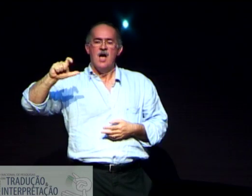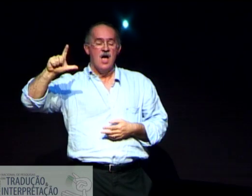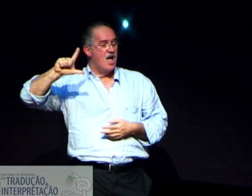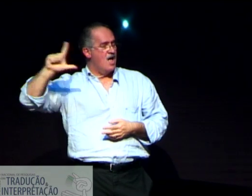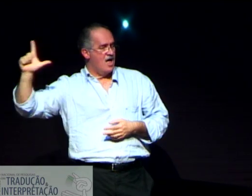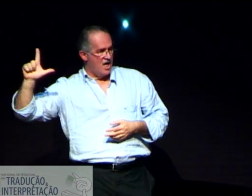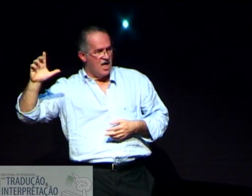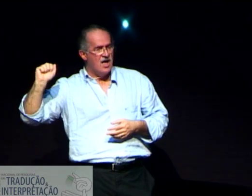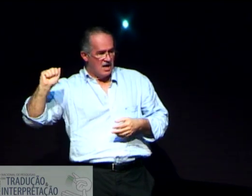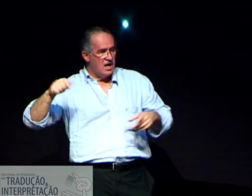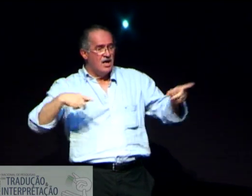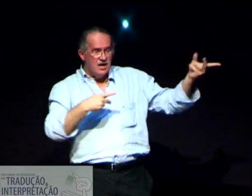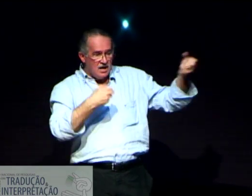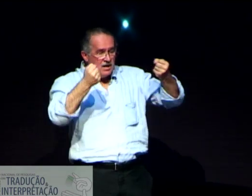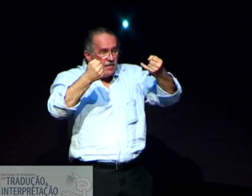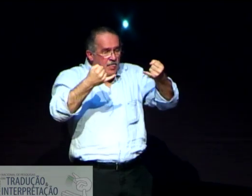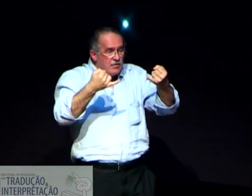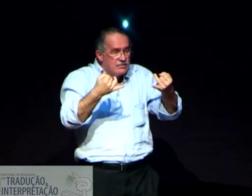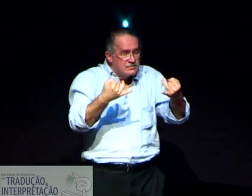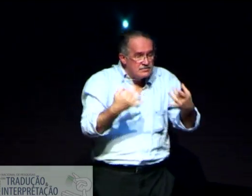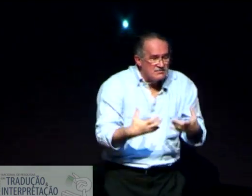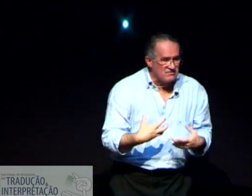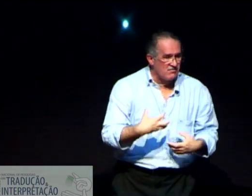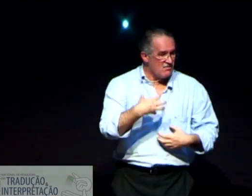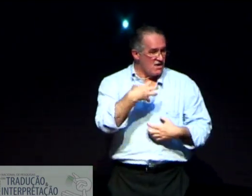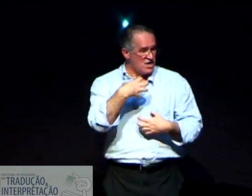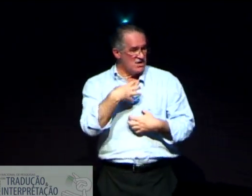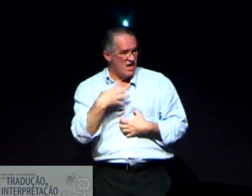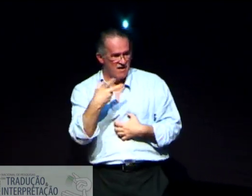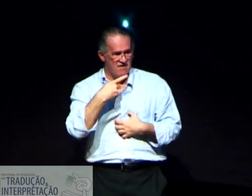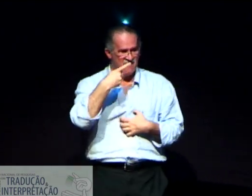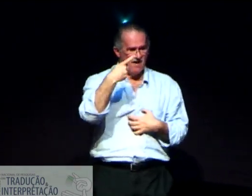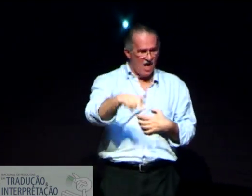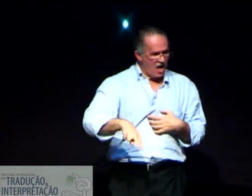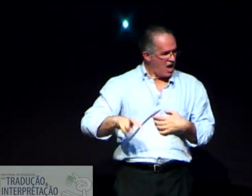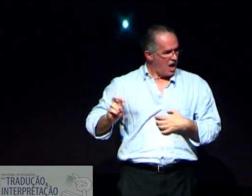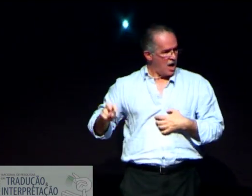facial, ela é tátil, ela é o corpo,